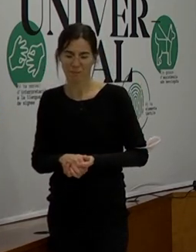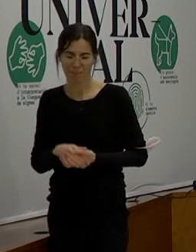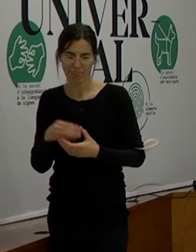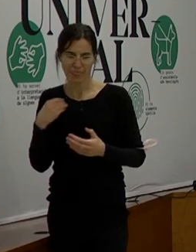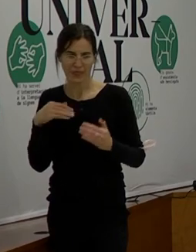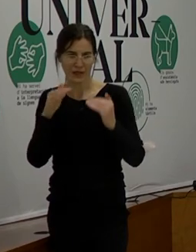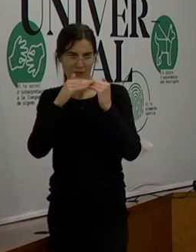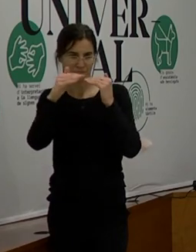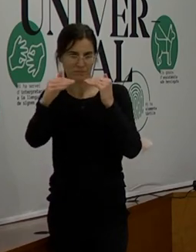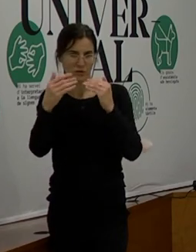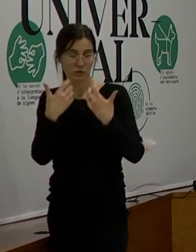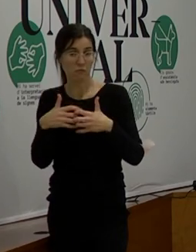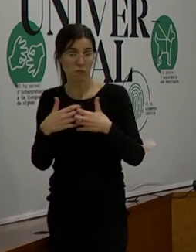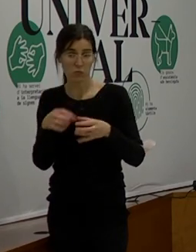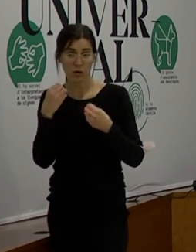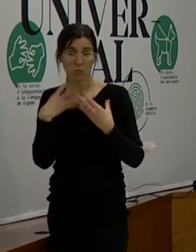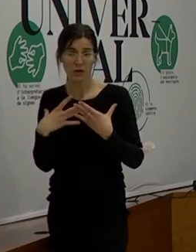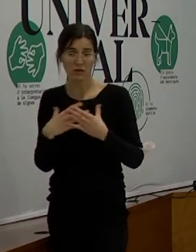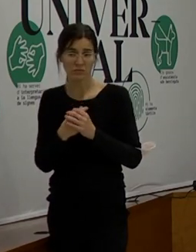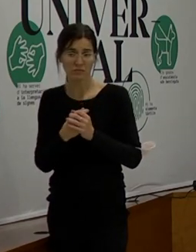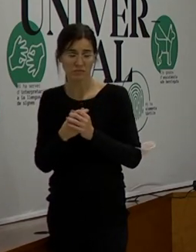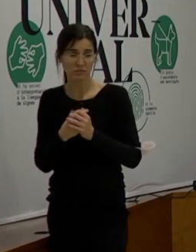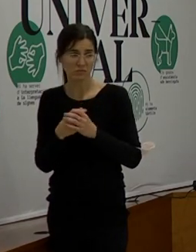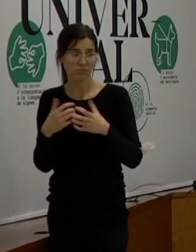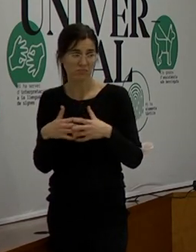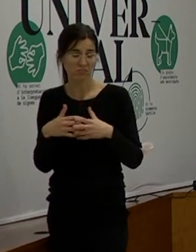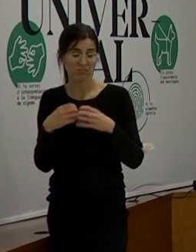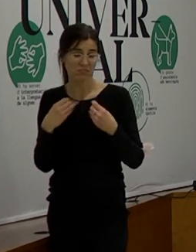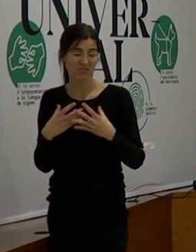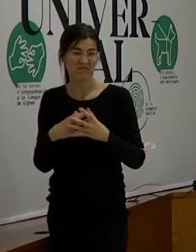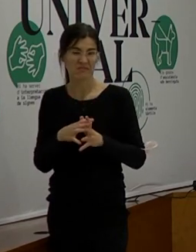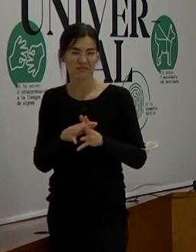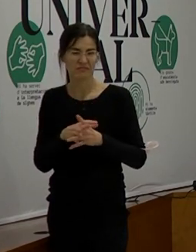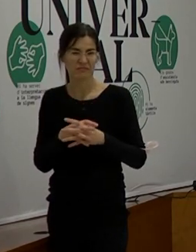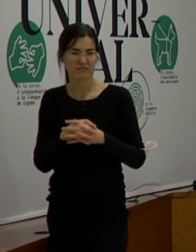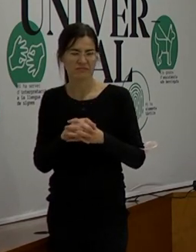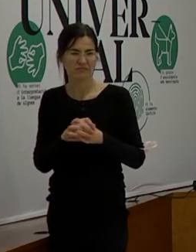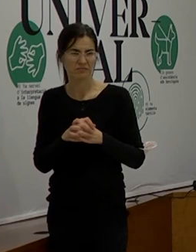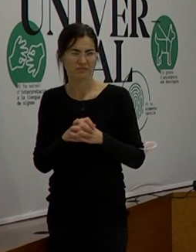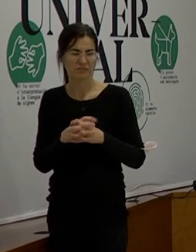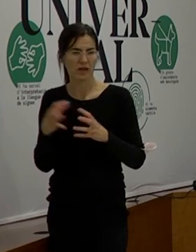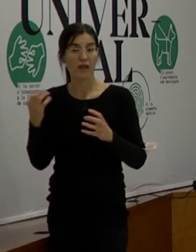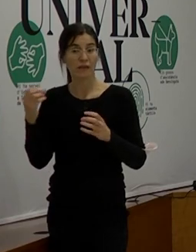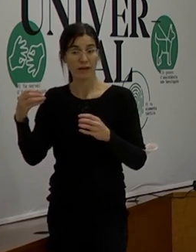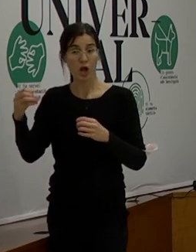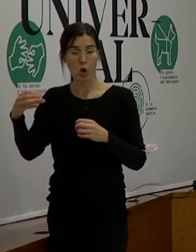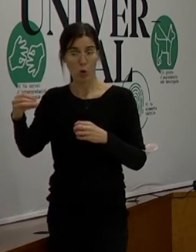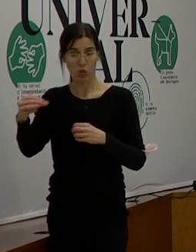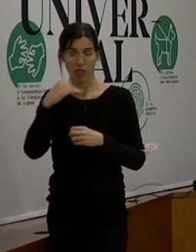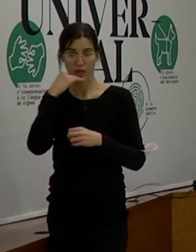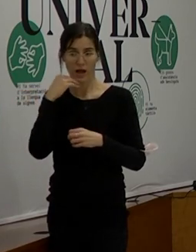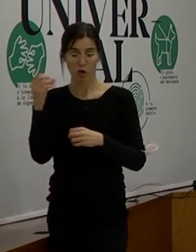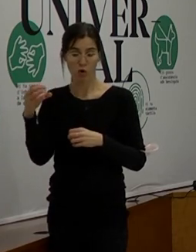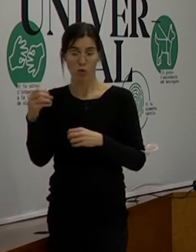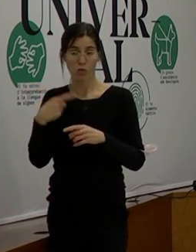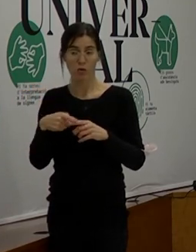Les xapes estas, oye, funcionen, tu, escolta, pum, bueno, funcionen, ¿vale? Tenen que estar il·luminades, perquè